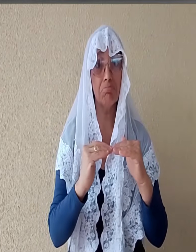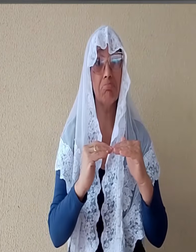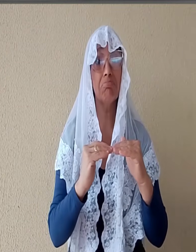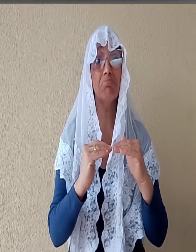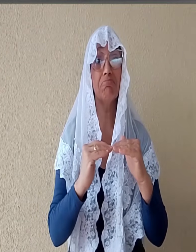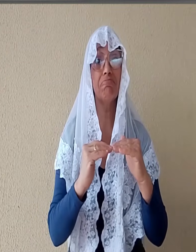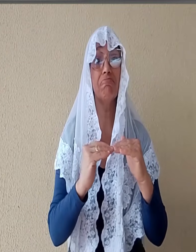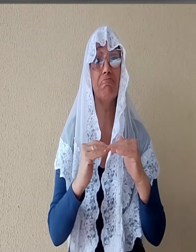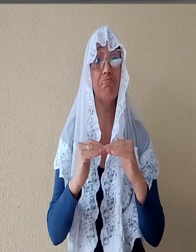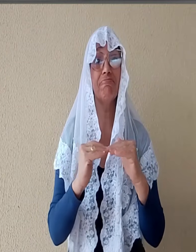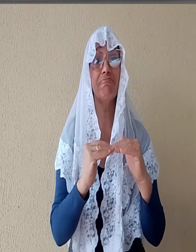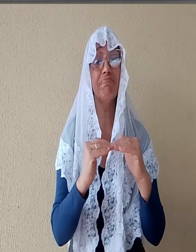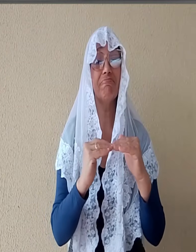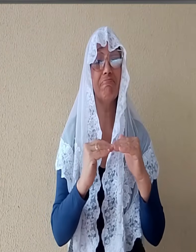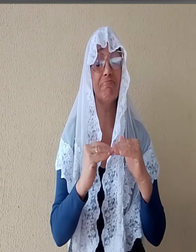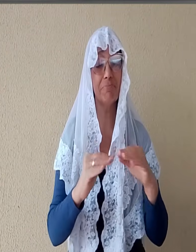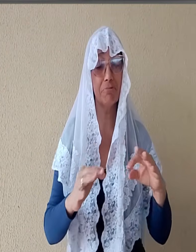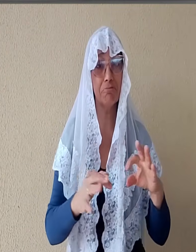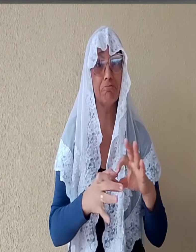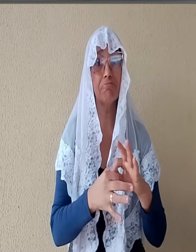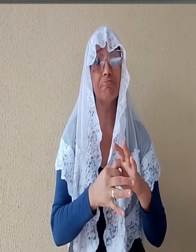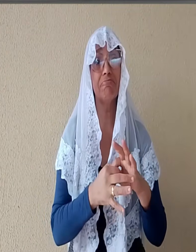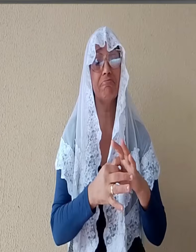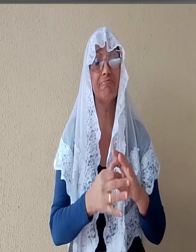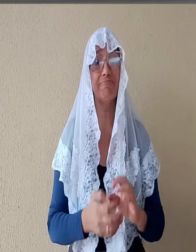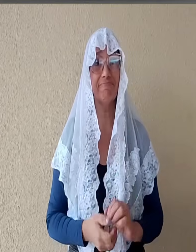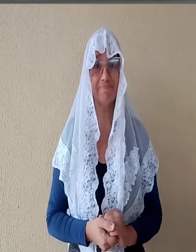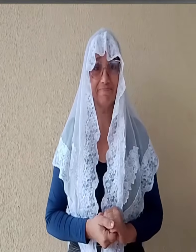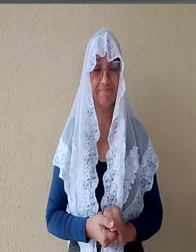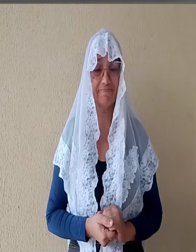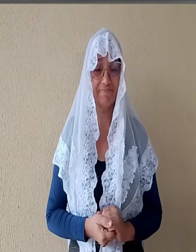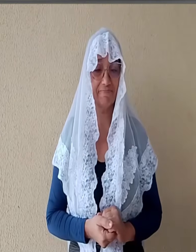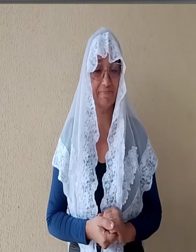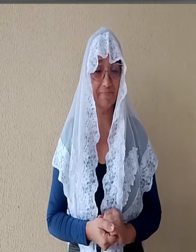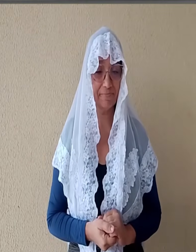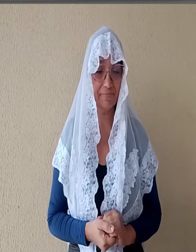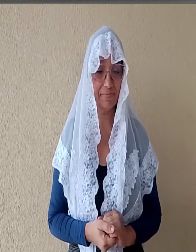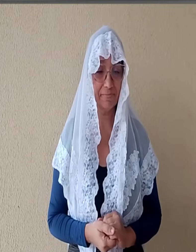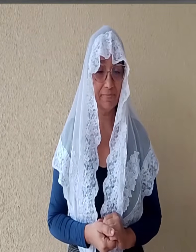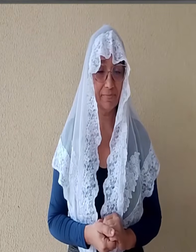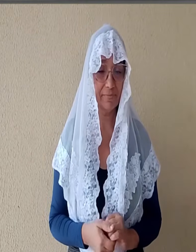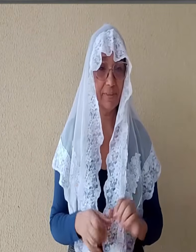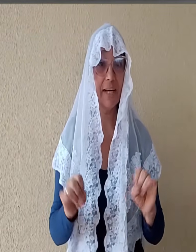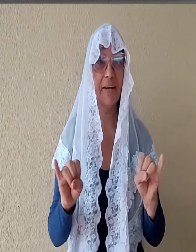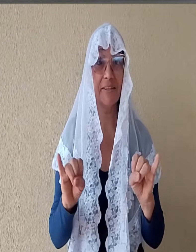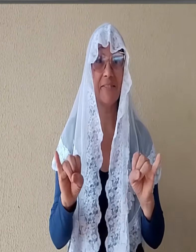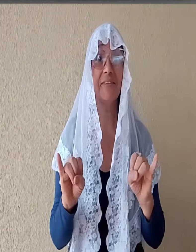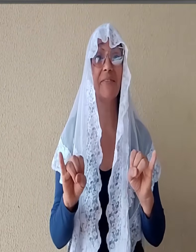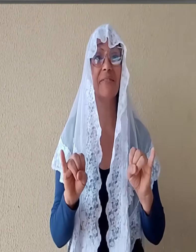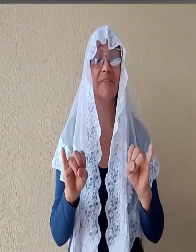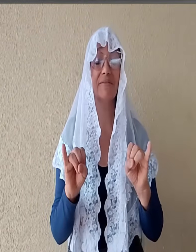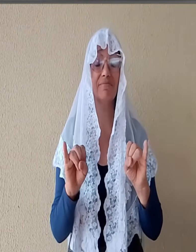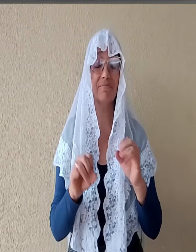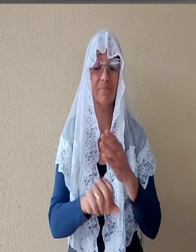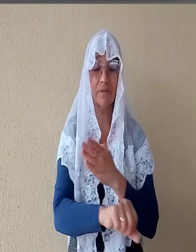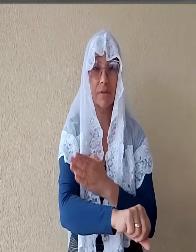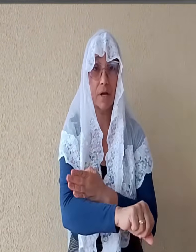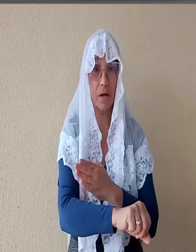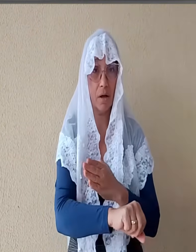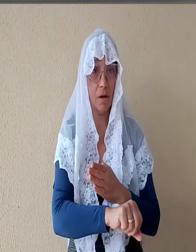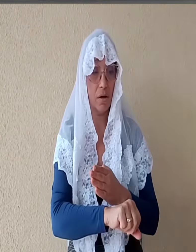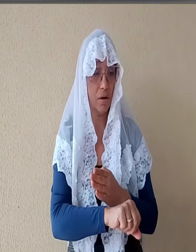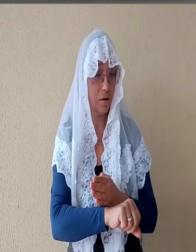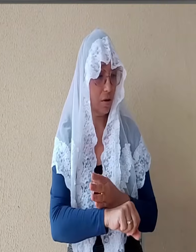outro é diácono, irmão. Dom de Deus. A obra não pode ter essa mudança de todo mundo ser